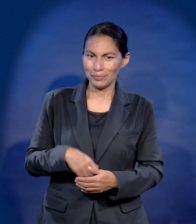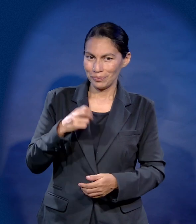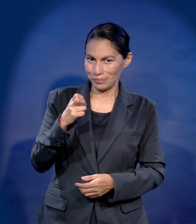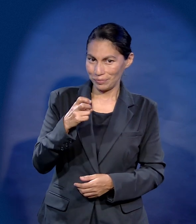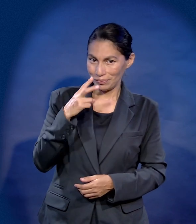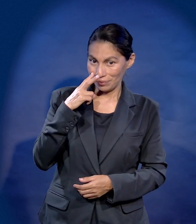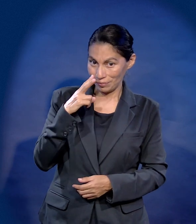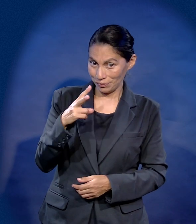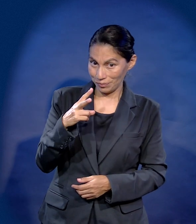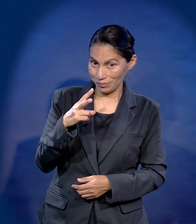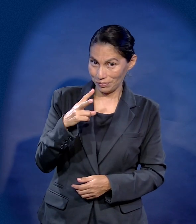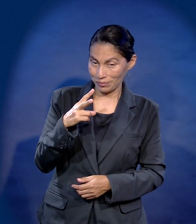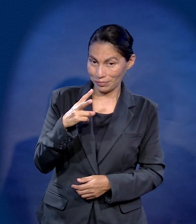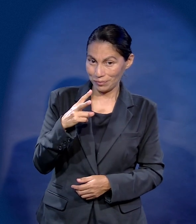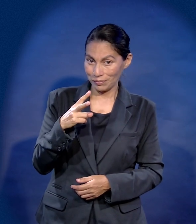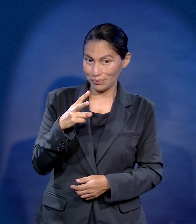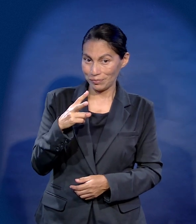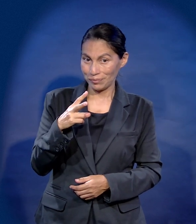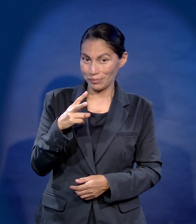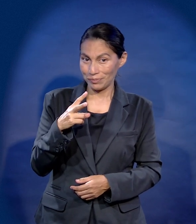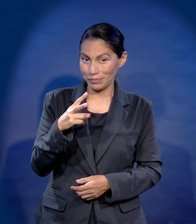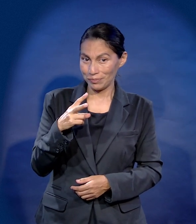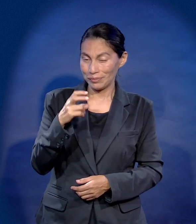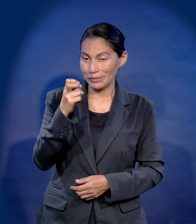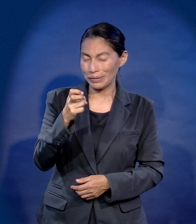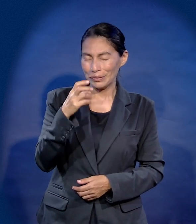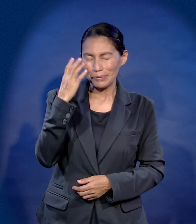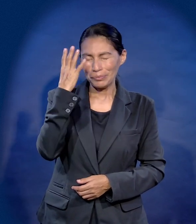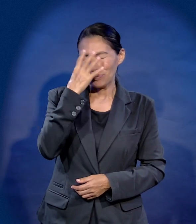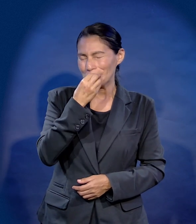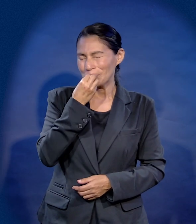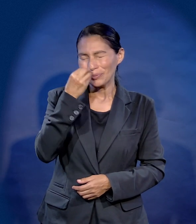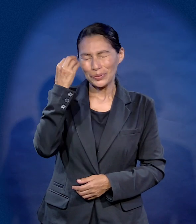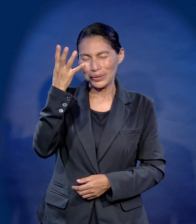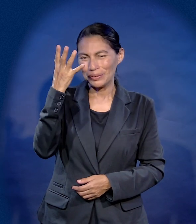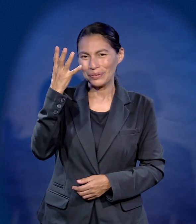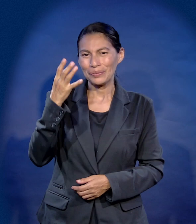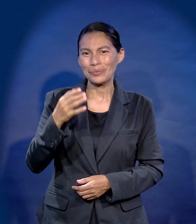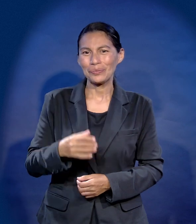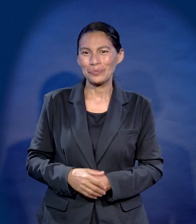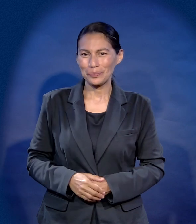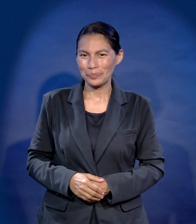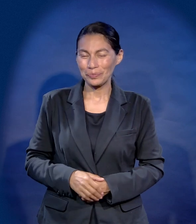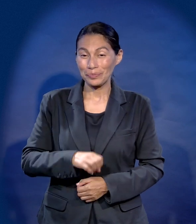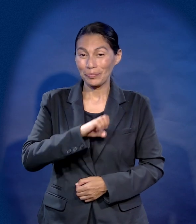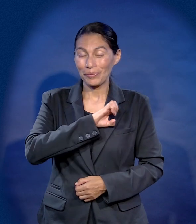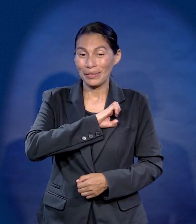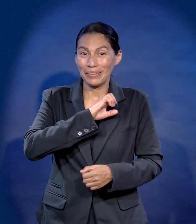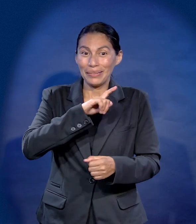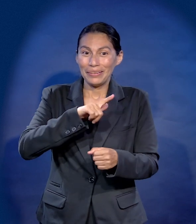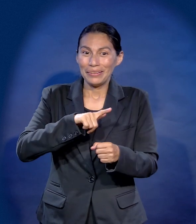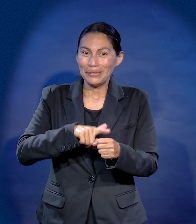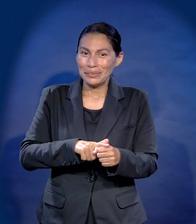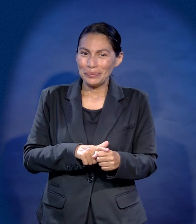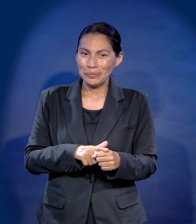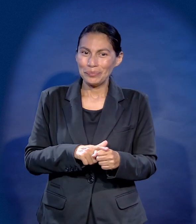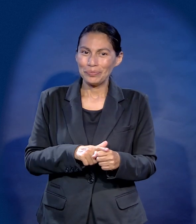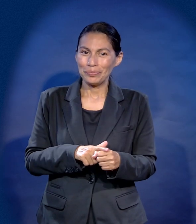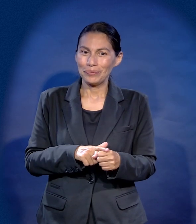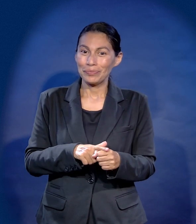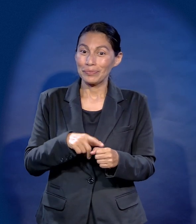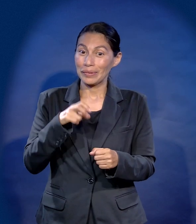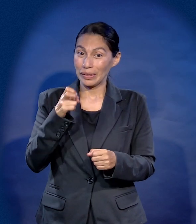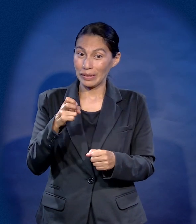Eso que ustedes ven en la pila es algo extraordinario,